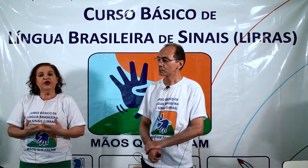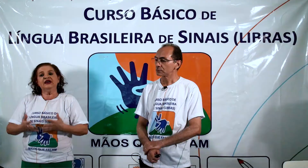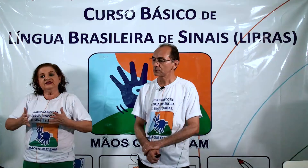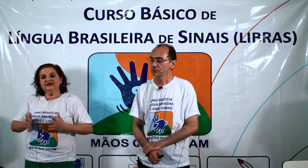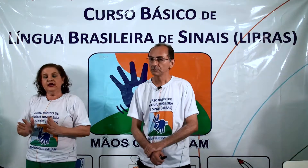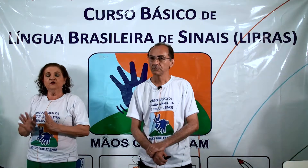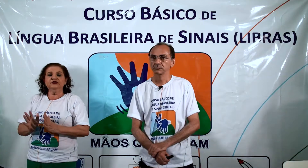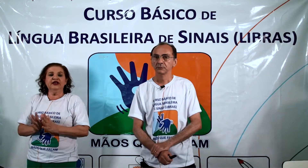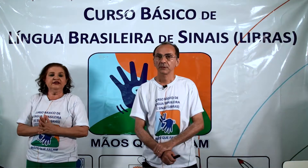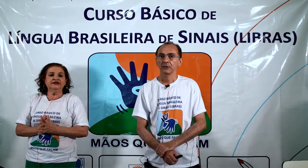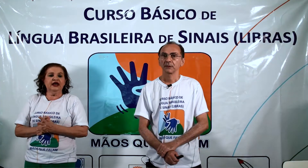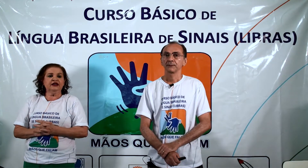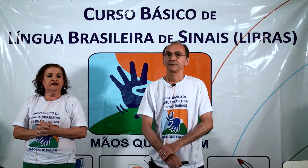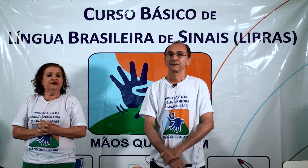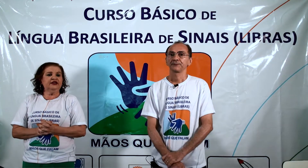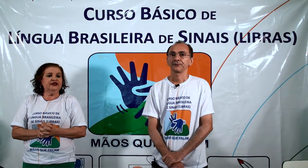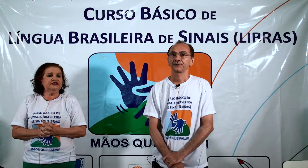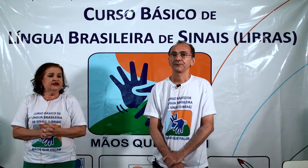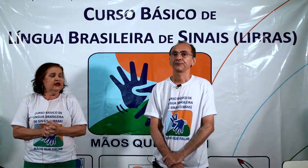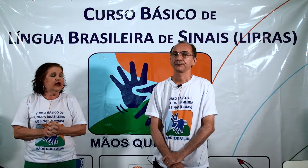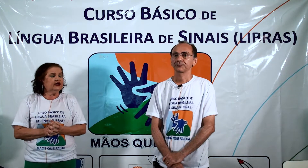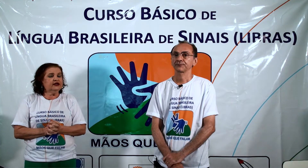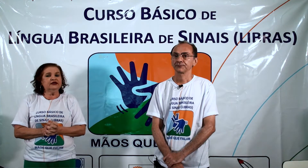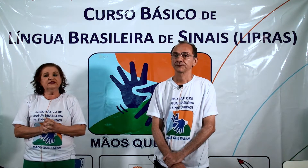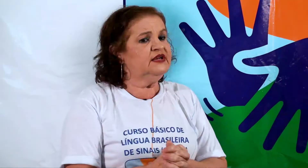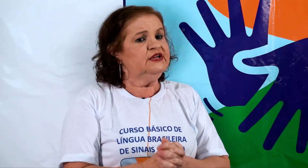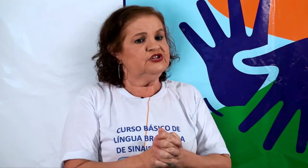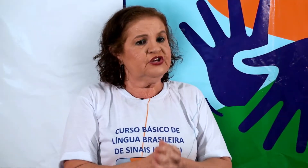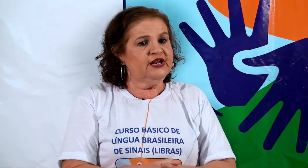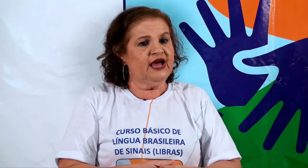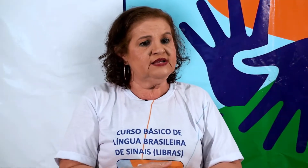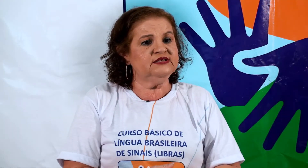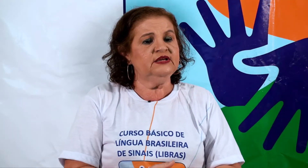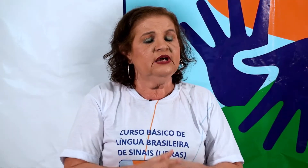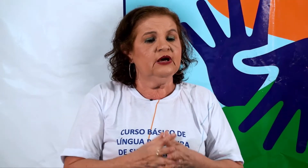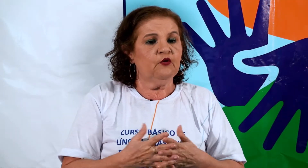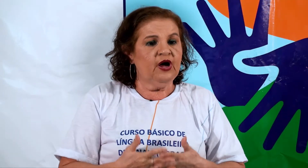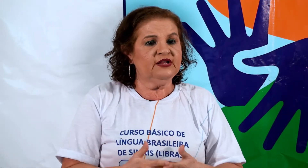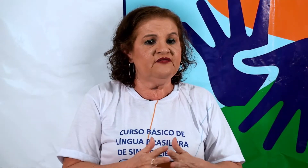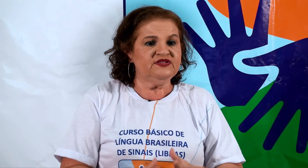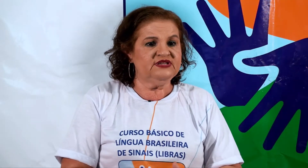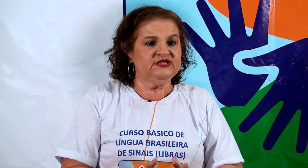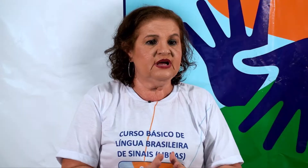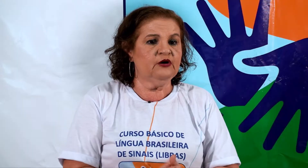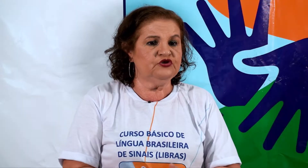às vezes acontece na gravidez, a criança já nasce com a deficiência auditiva.